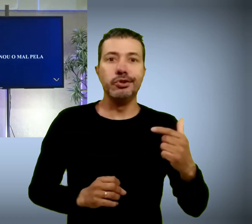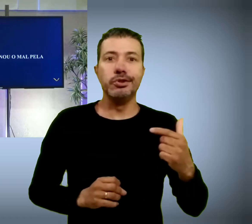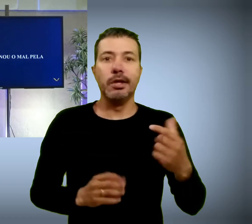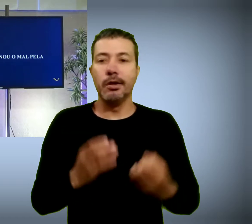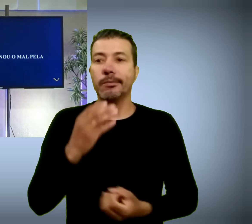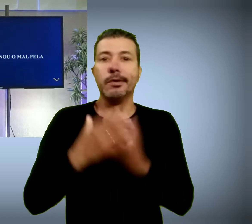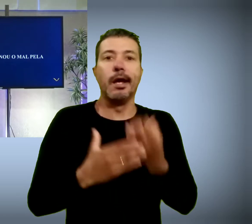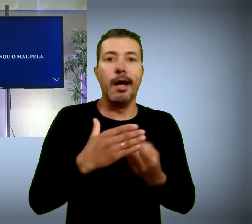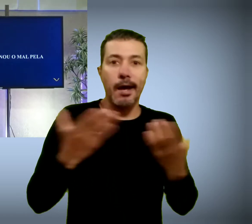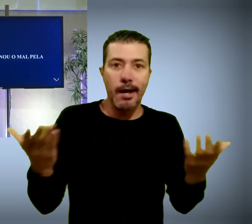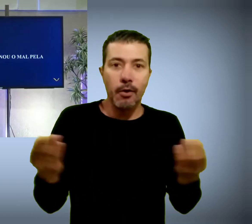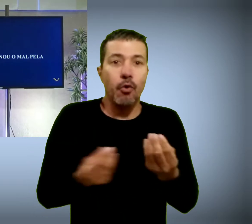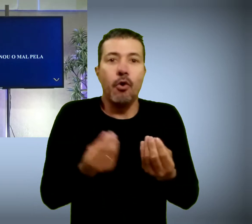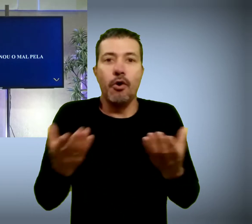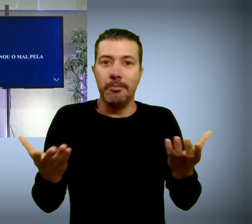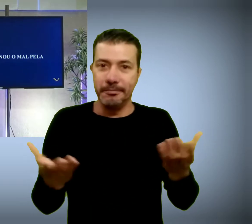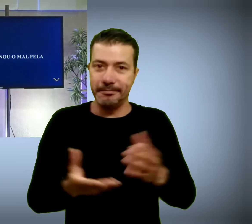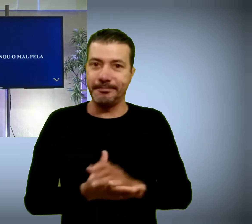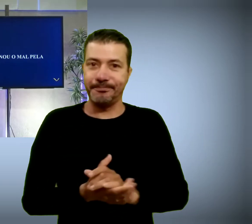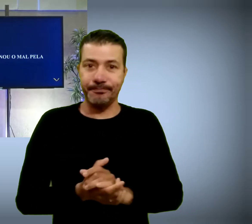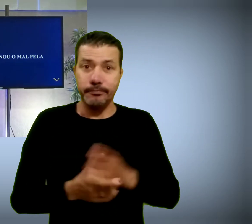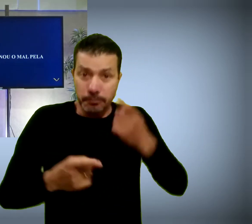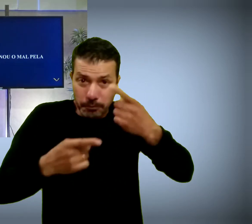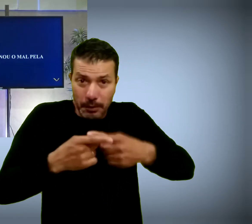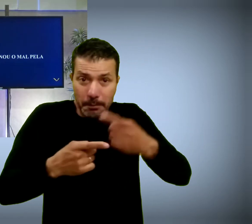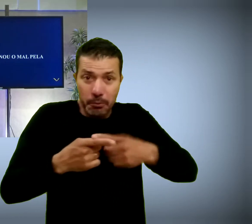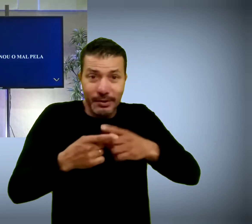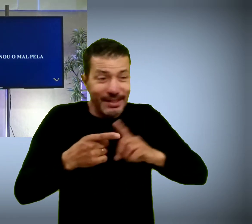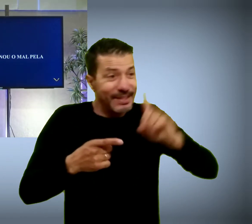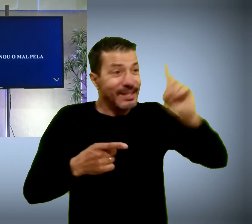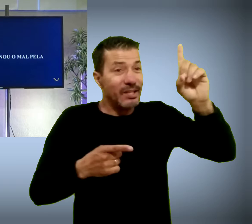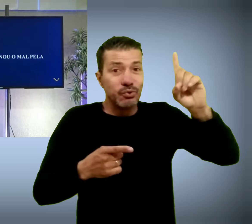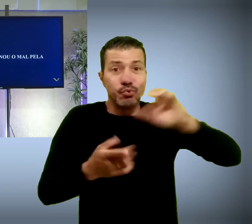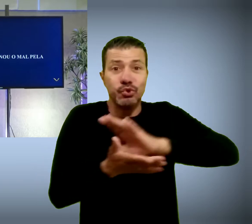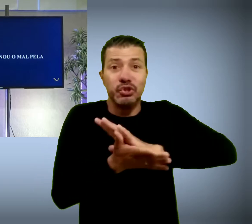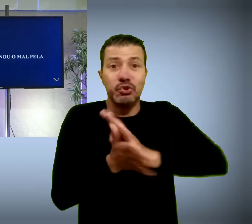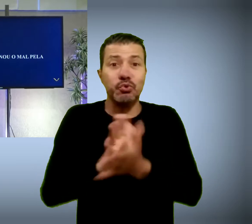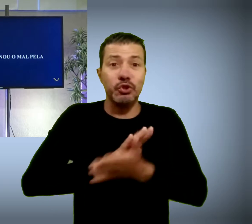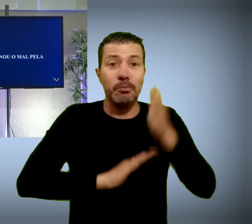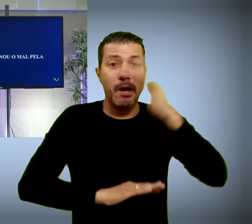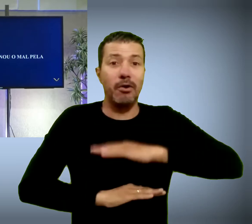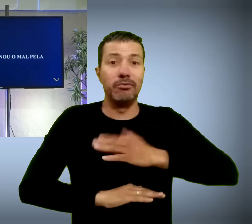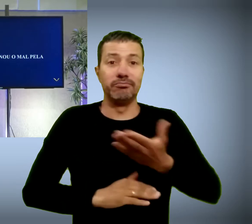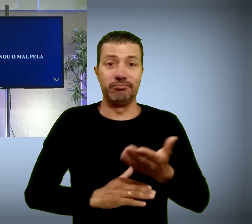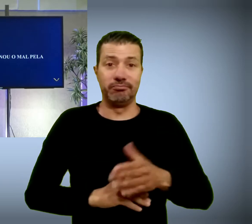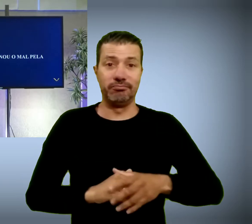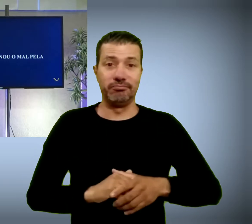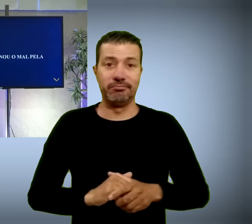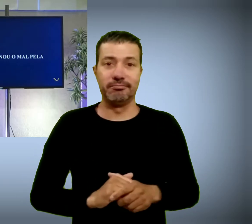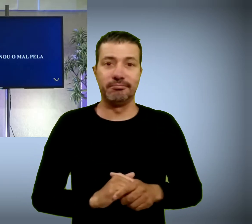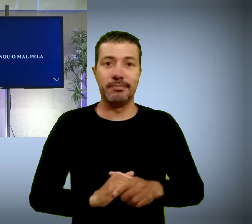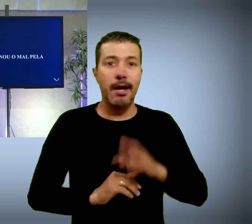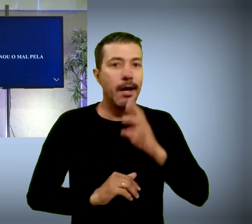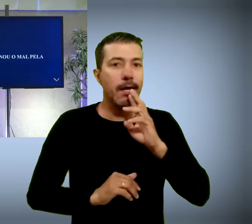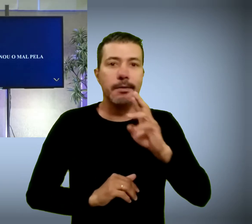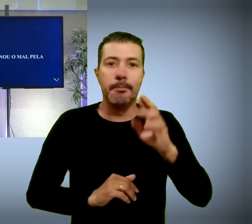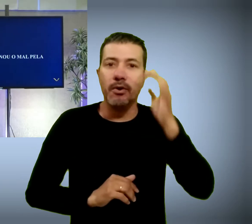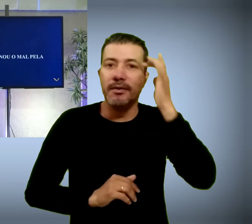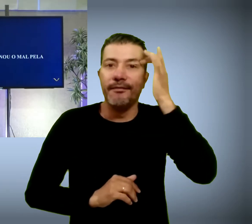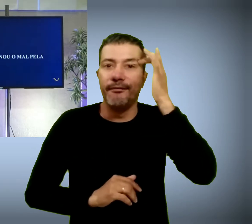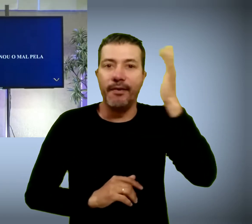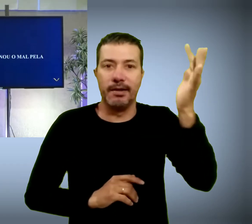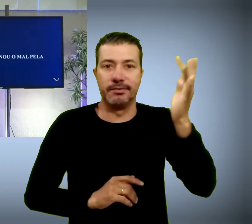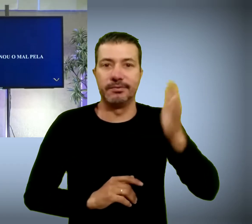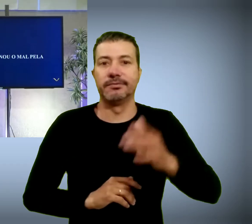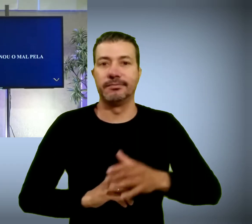não criar. Agora, por que ele não eliminou o mal pela raiz? Então, essa resposta é mais fácil